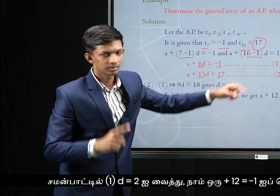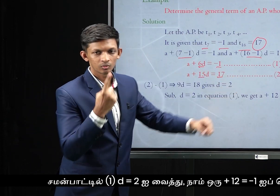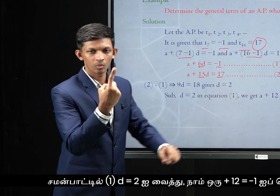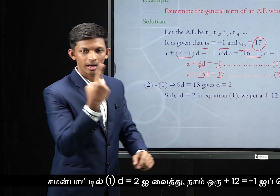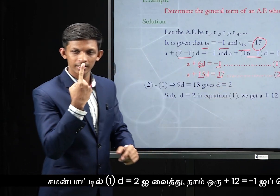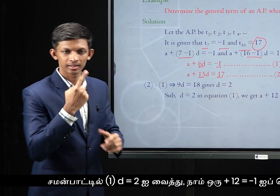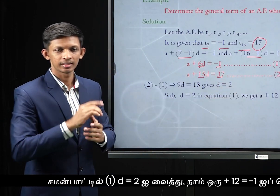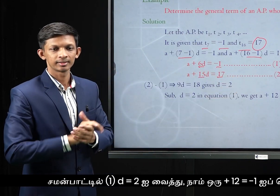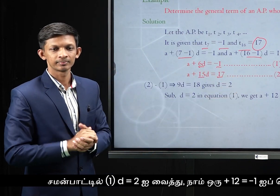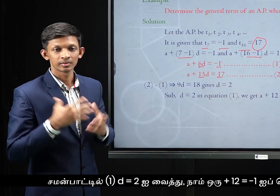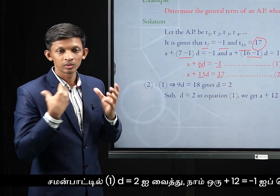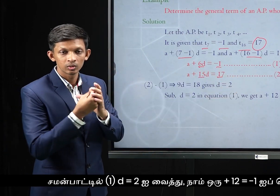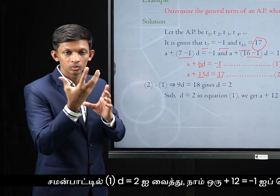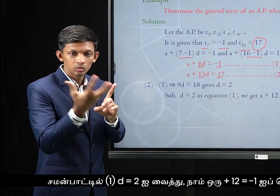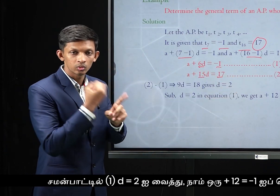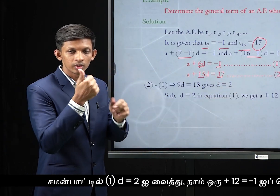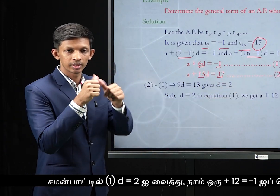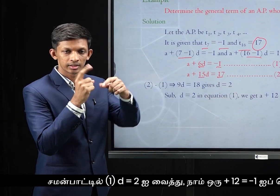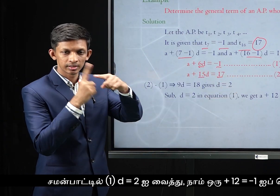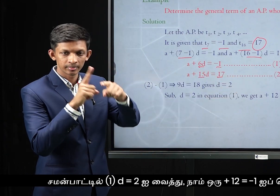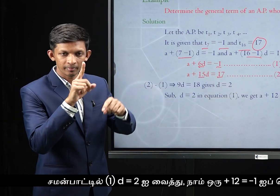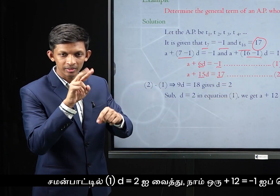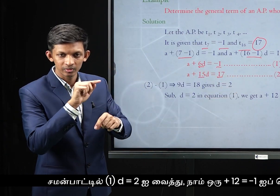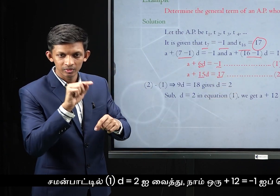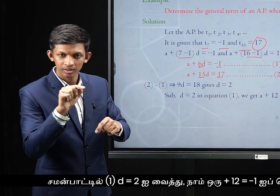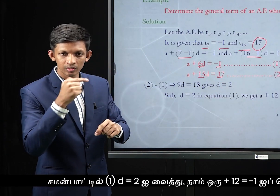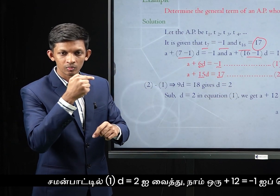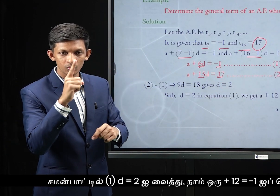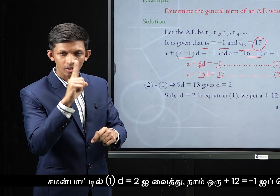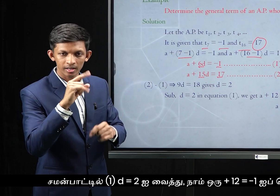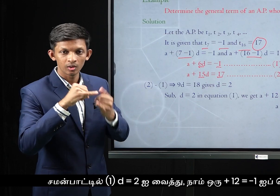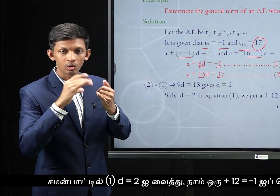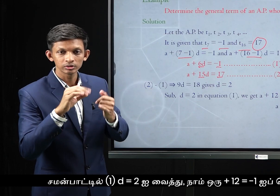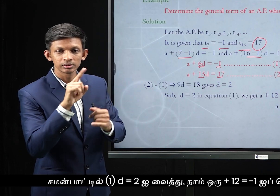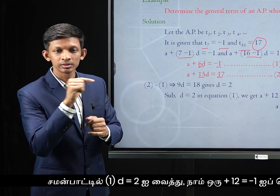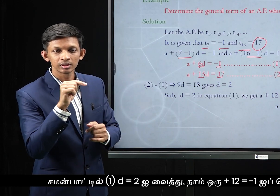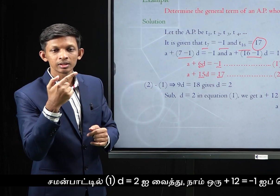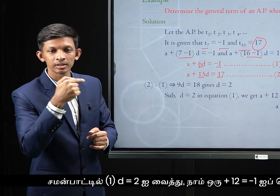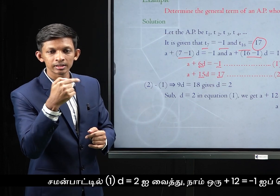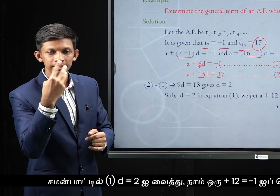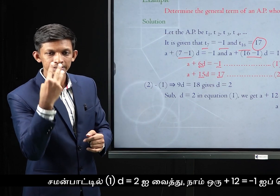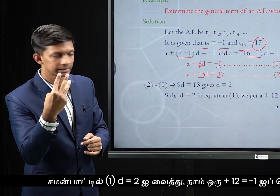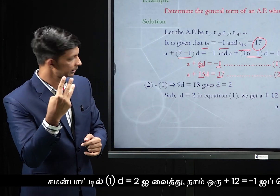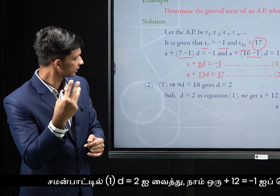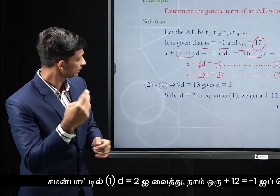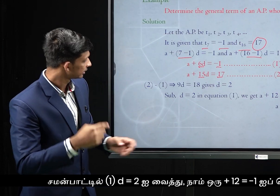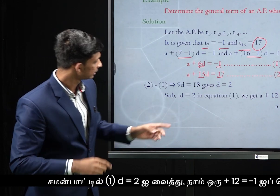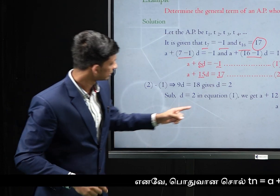கூட்டல் 12 ஈடு கழித்தல் 1 பெறுகிறோம். எனவே ஏ ஈடு கழித்தல் 13.